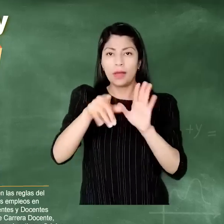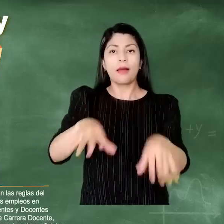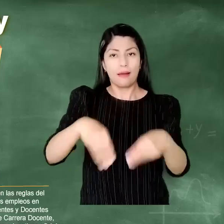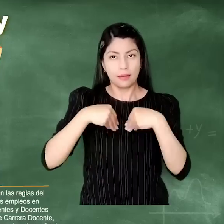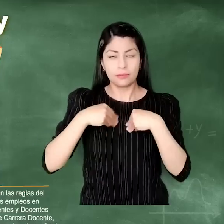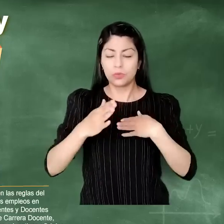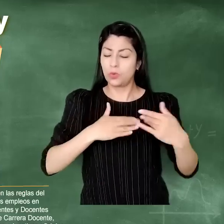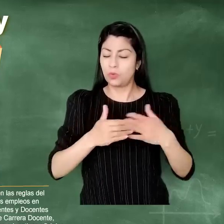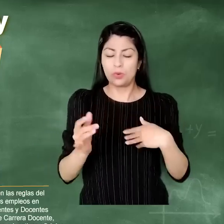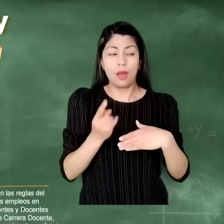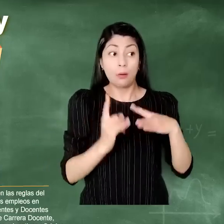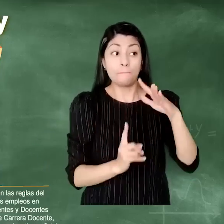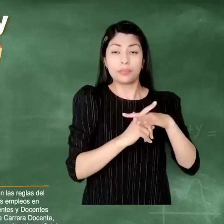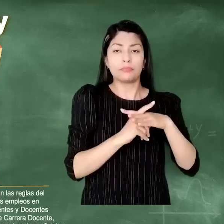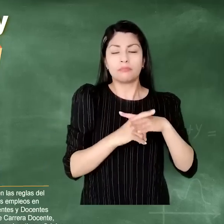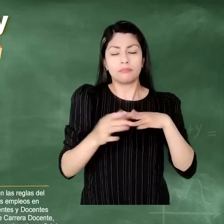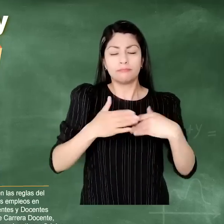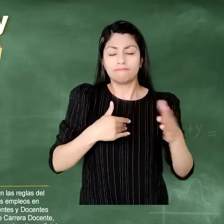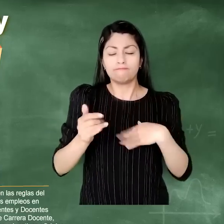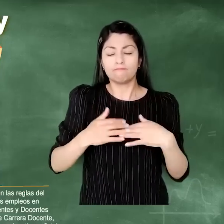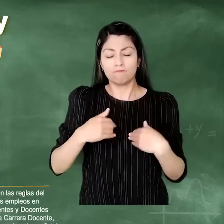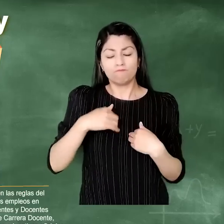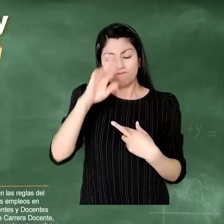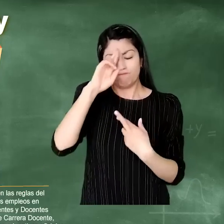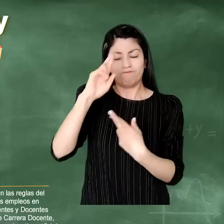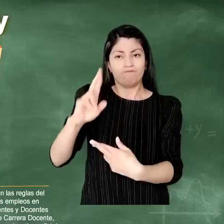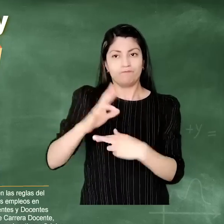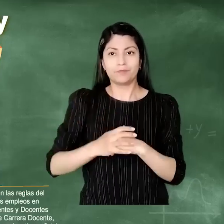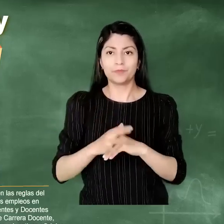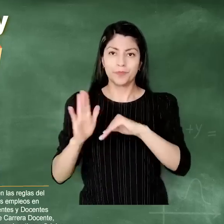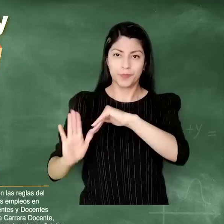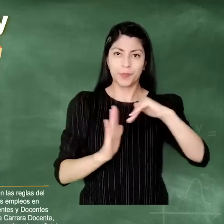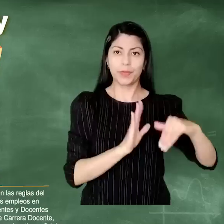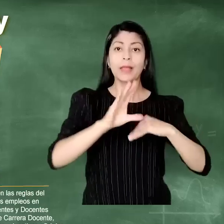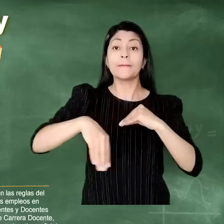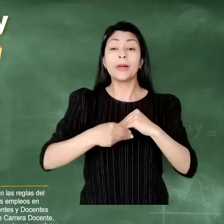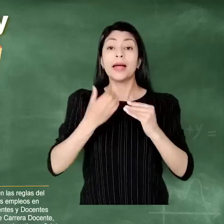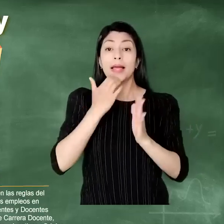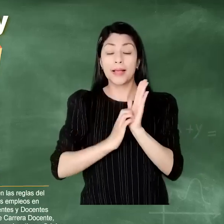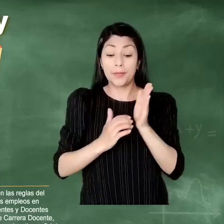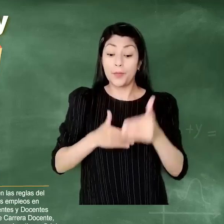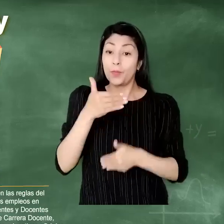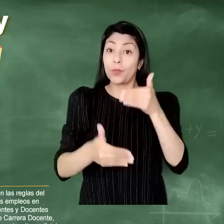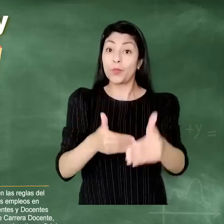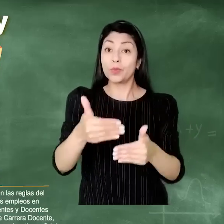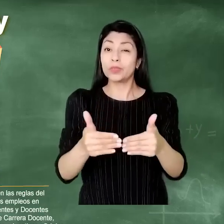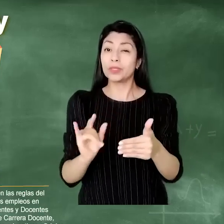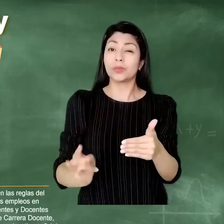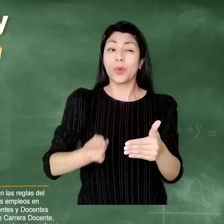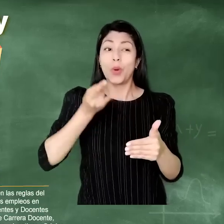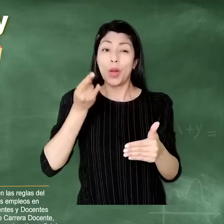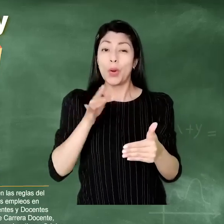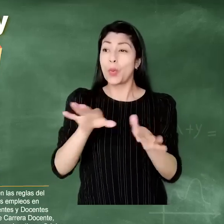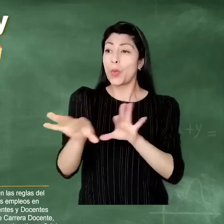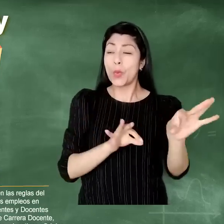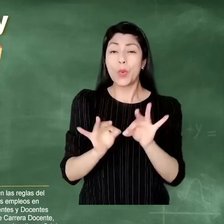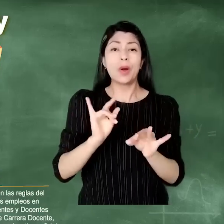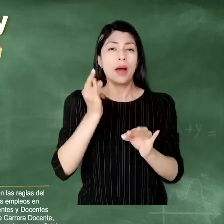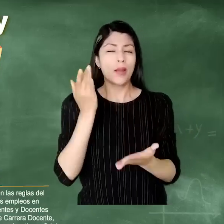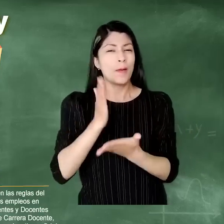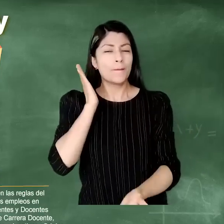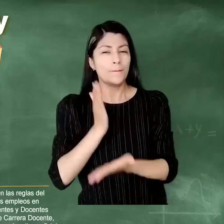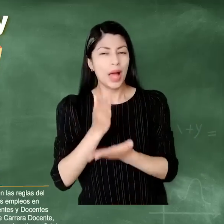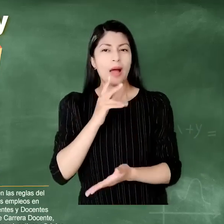de selección. Artículo 22. Irregularidades en el proceso de selección. Por